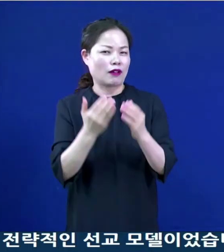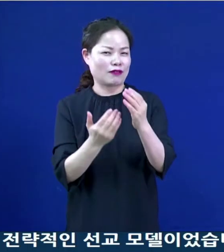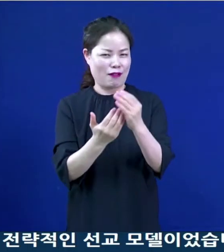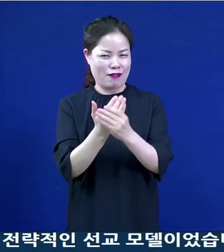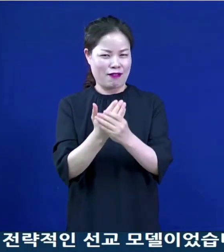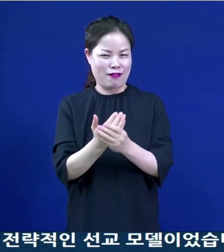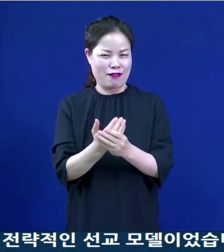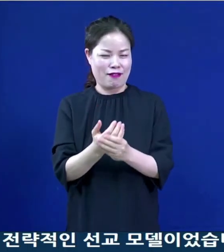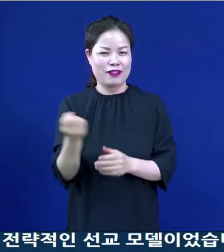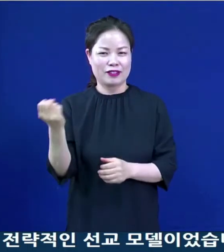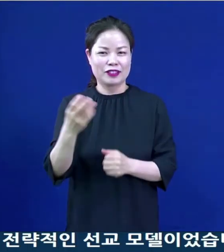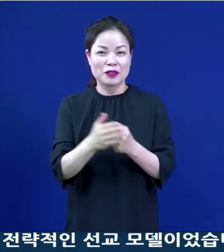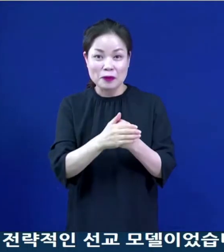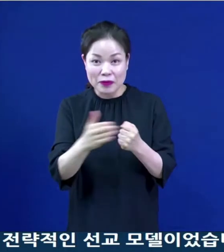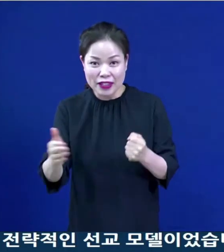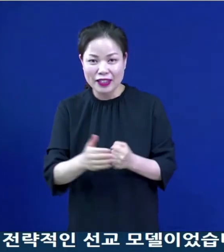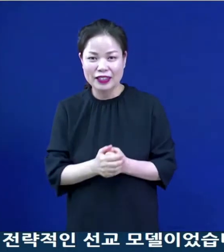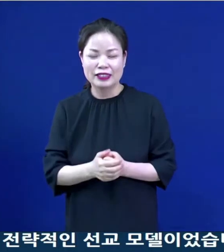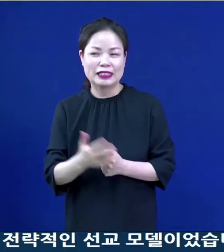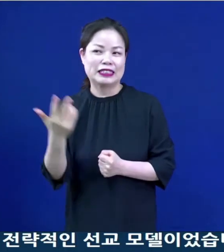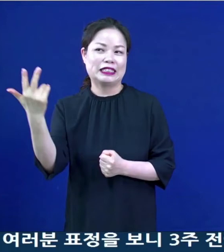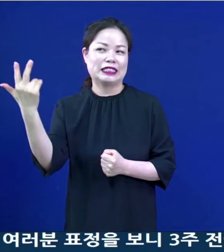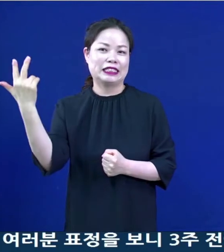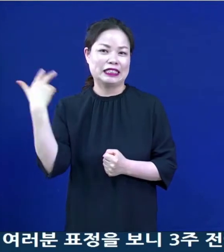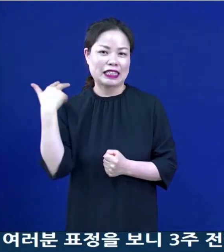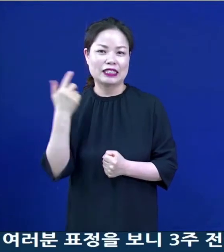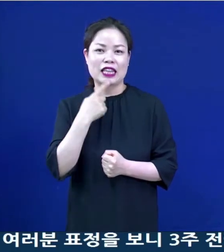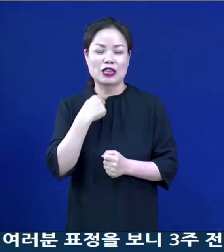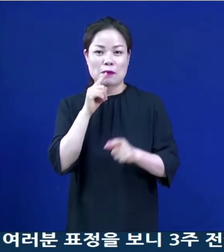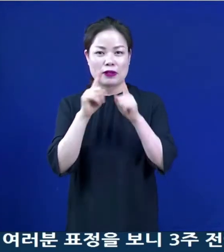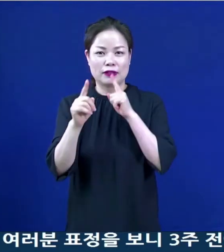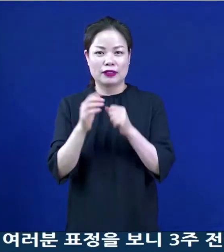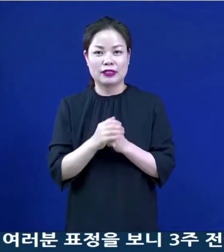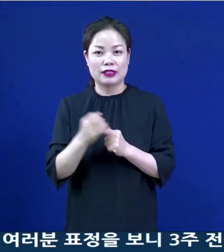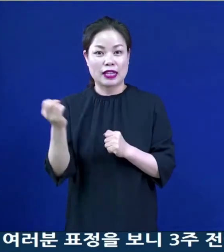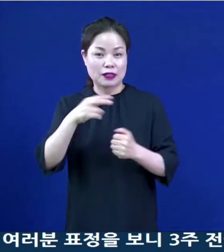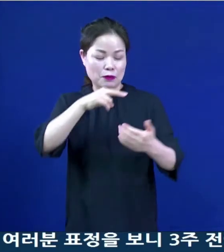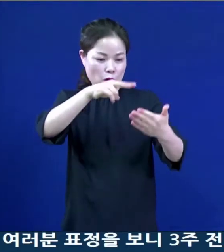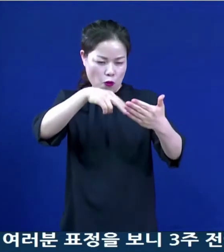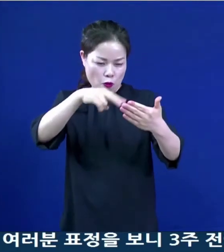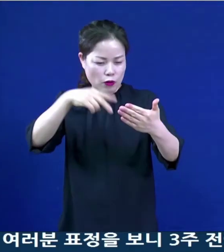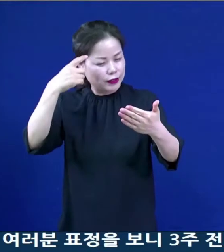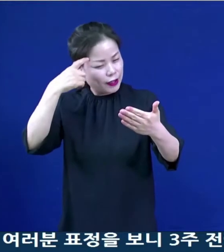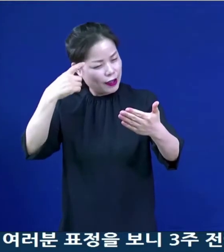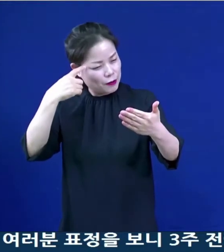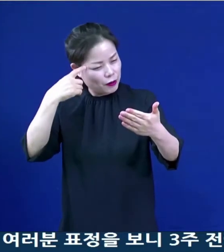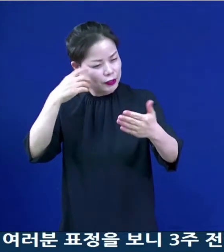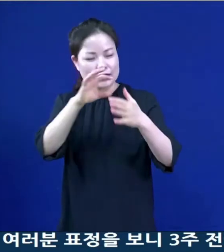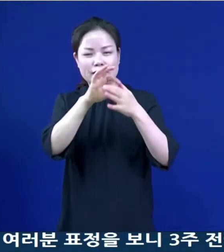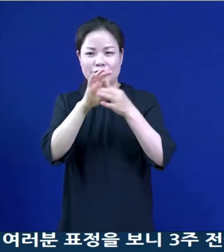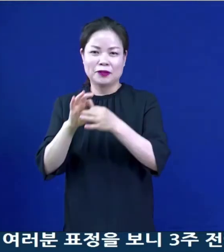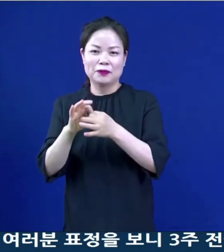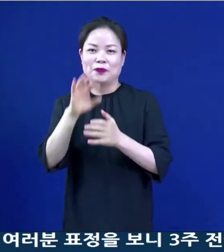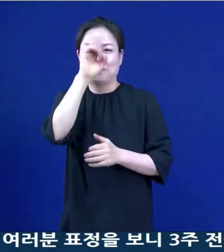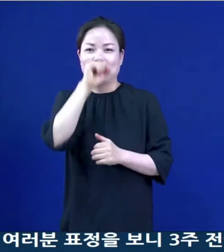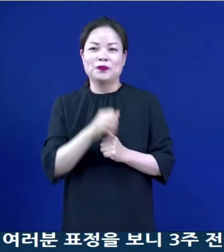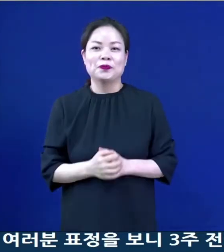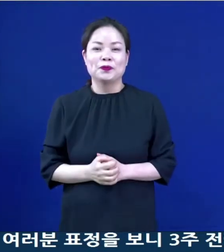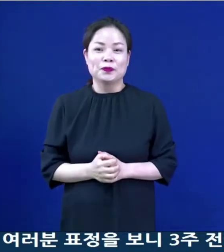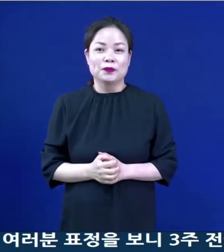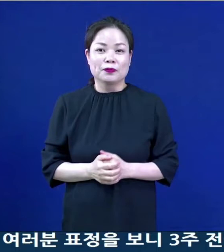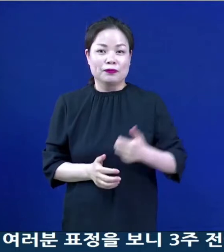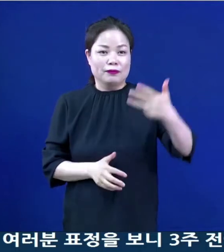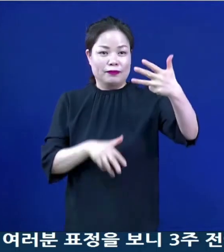나거든요. 그래서 지난주 했던 말씀을 우리가 같이 읽어보고 오늘 그 뒤로 이어가도록 하겠습니다.